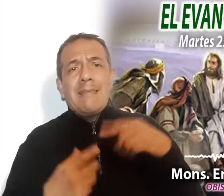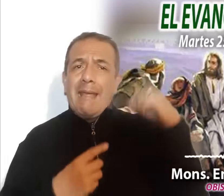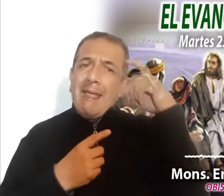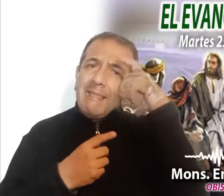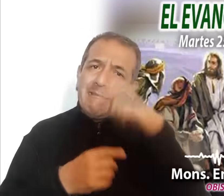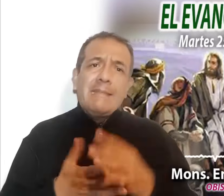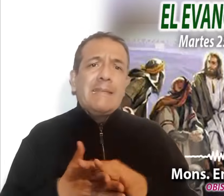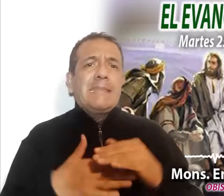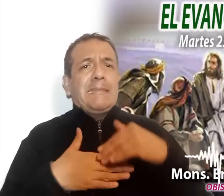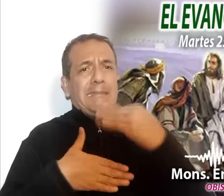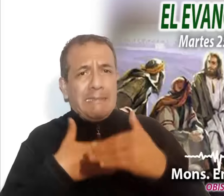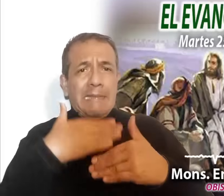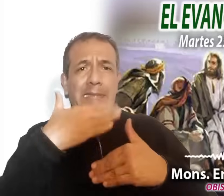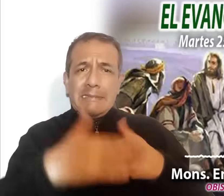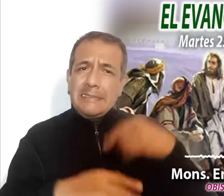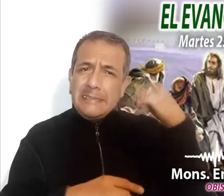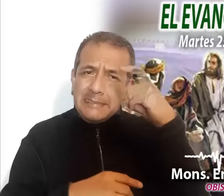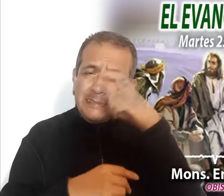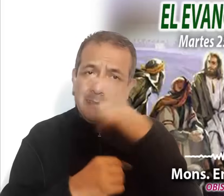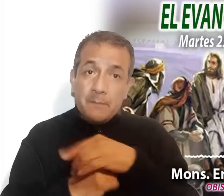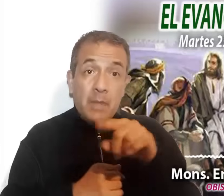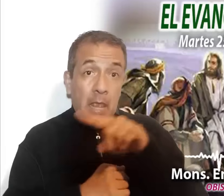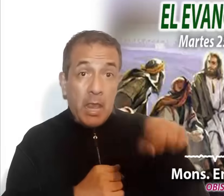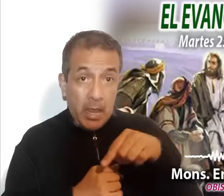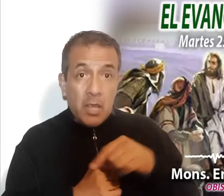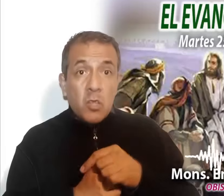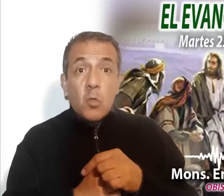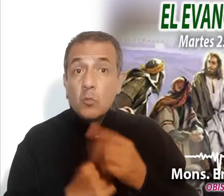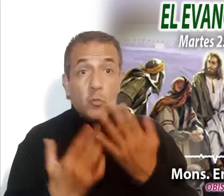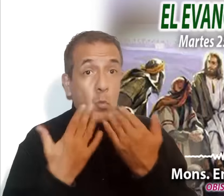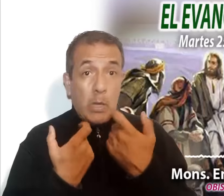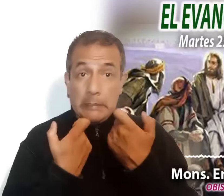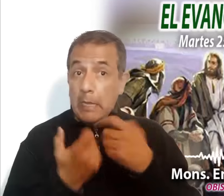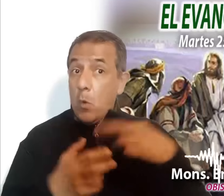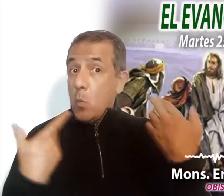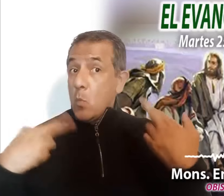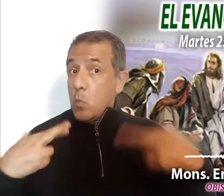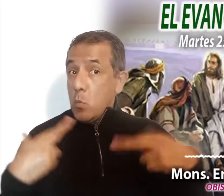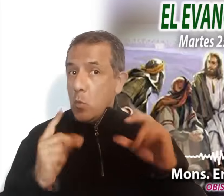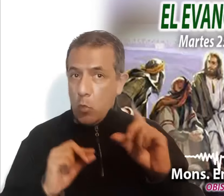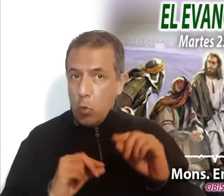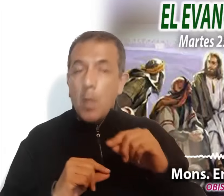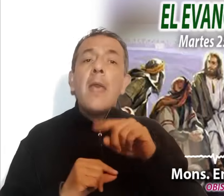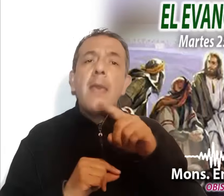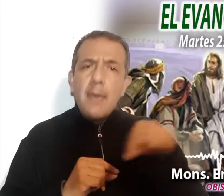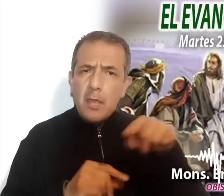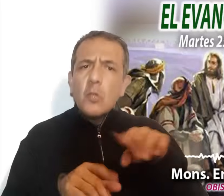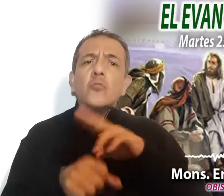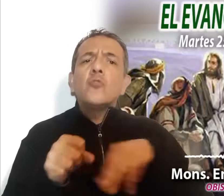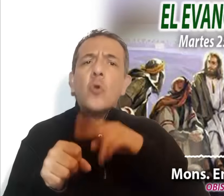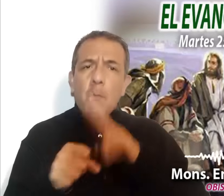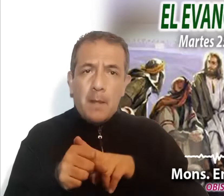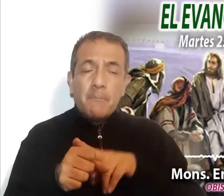Ellos, sin ser grandes ricos, tienen su forma de salir adelante y se quejaban de la situación con